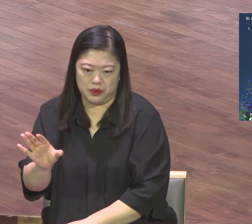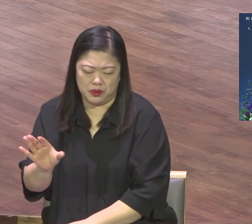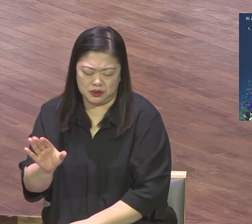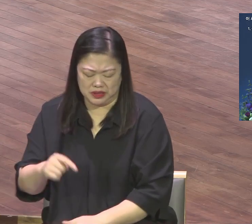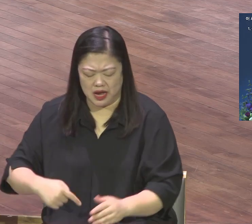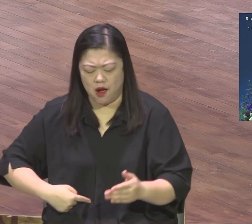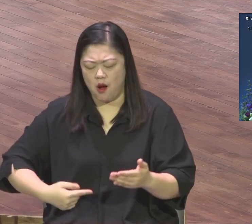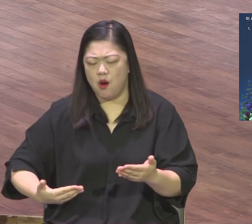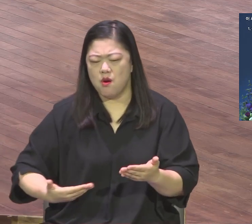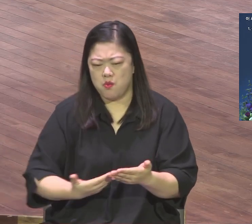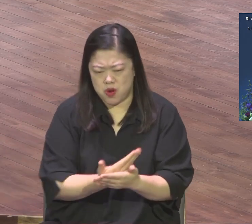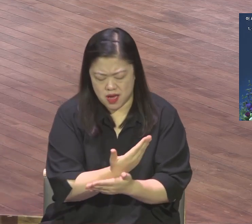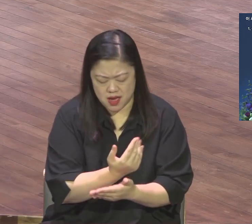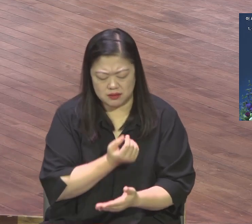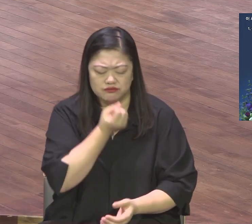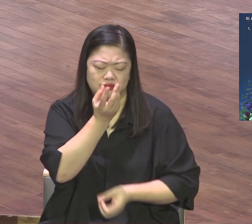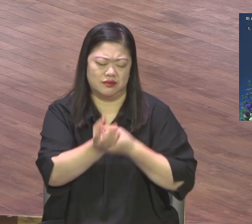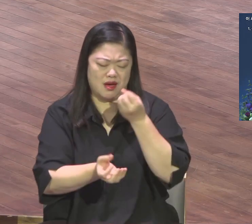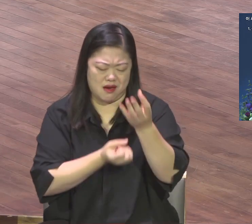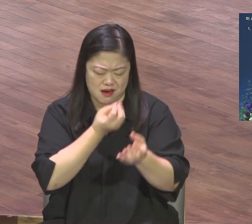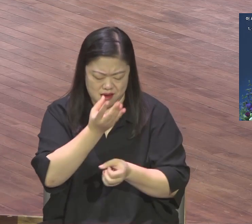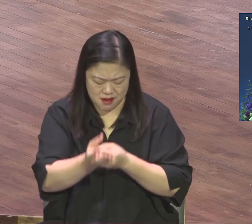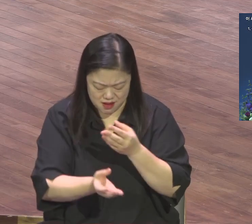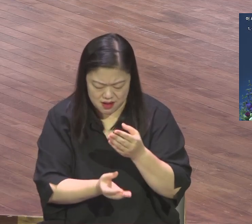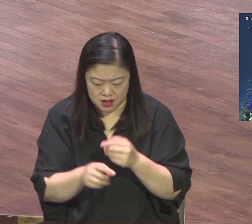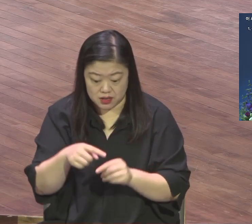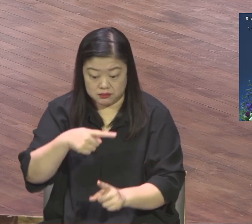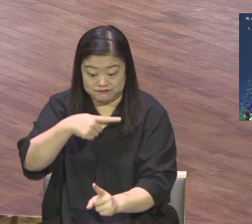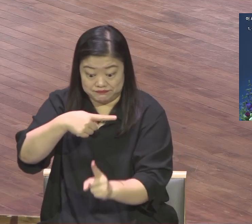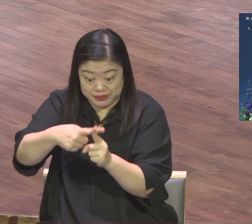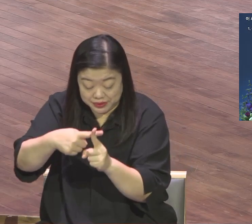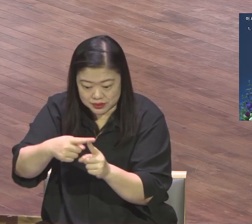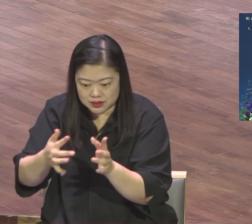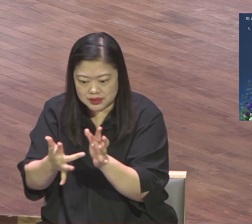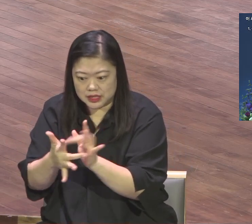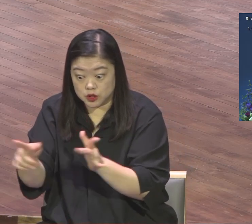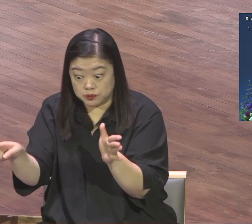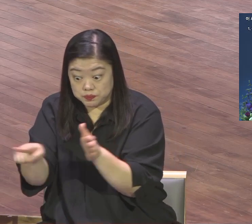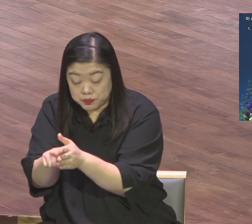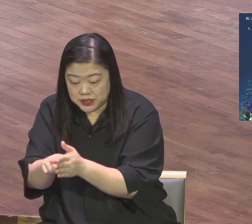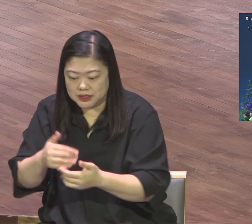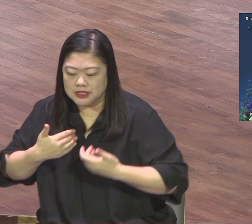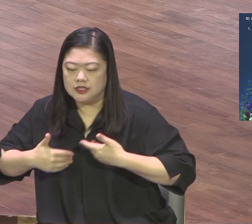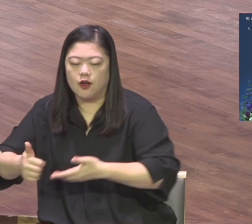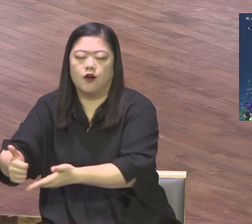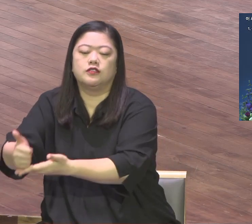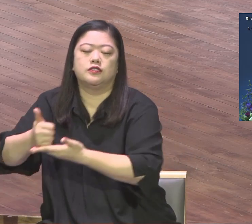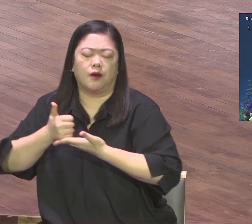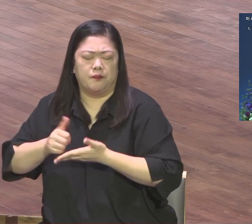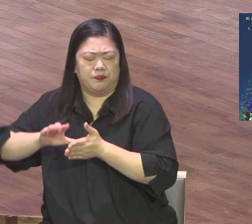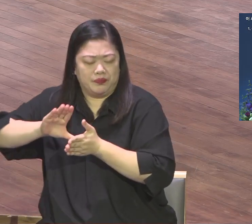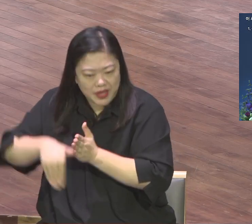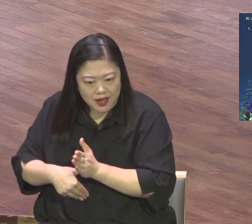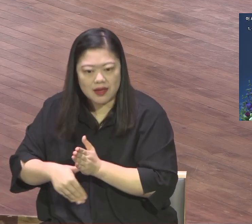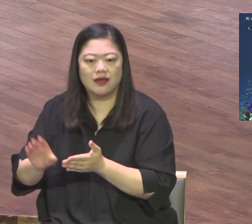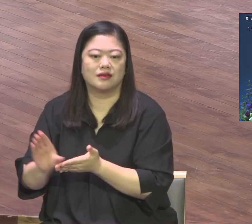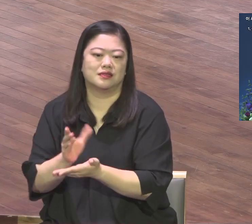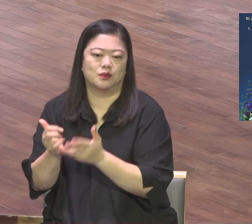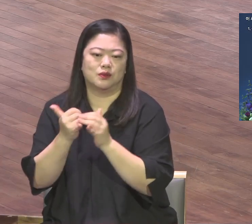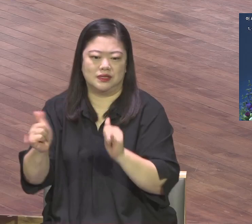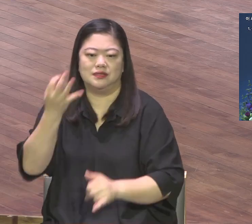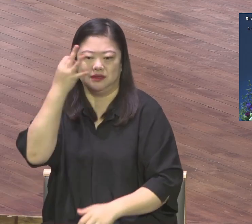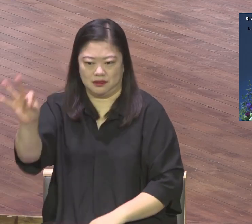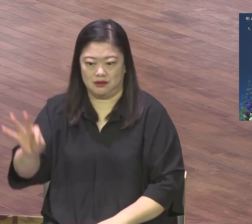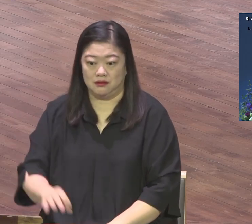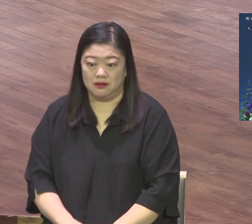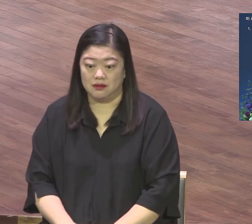그게 뭐예요? 방법이 뭡니까? 내가 죄인 줄 알고 예수 그리스도를 어떻게 해요? 내 인생의 주인으로 영접하면 돼.